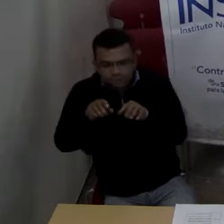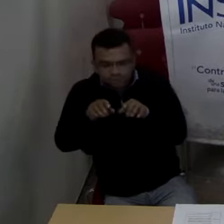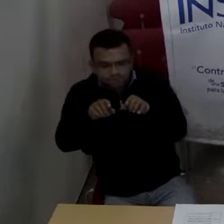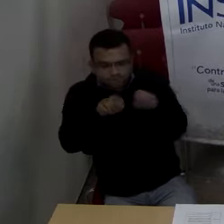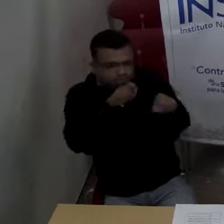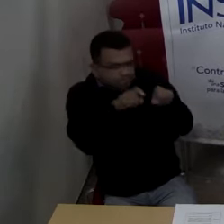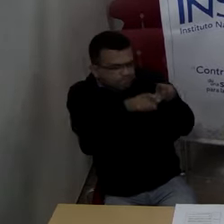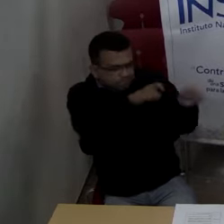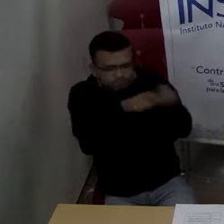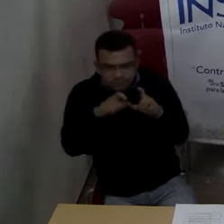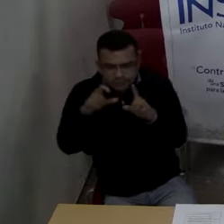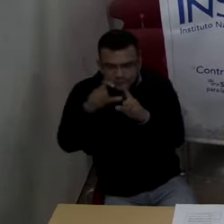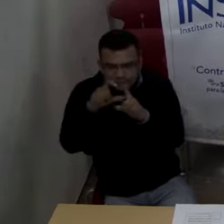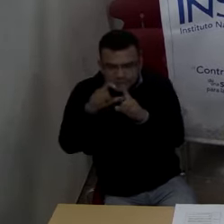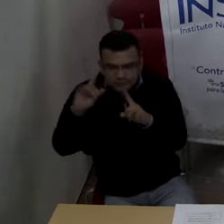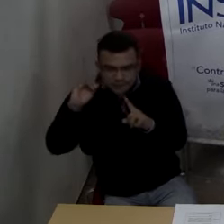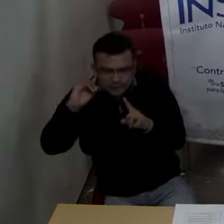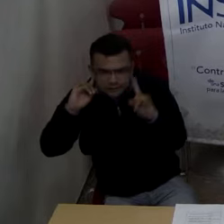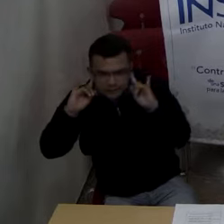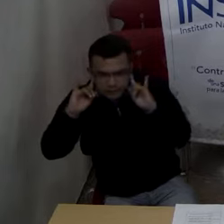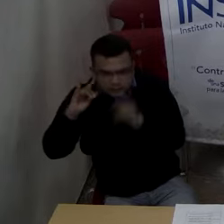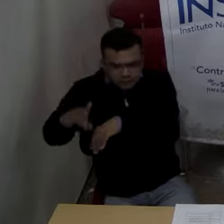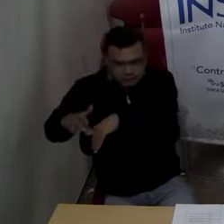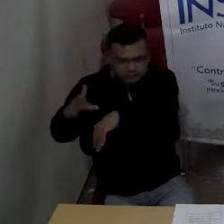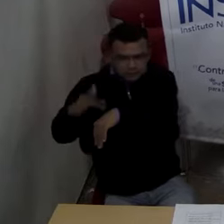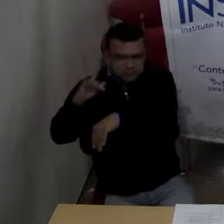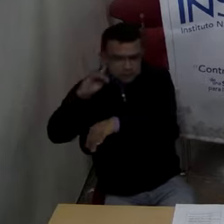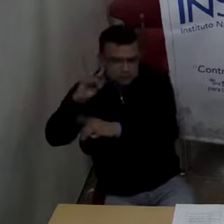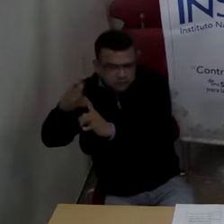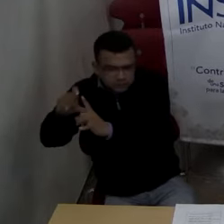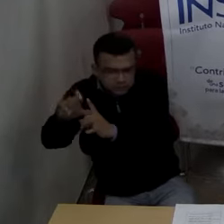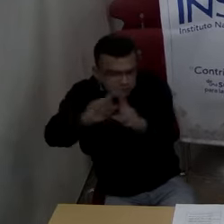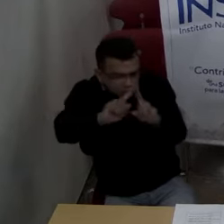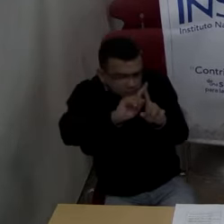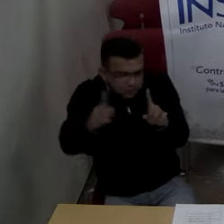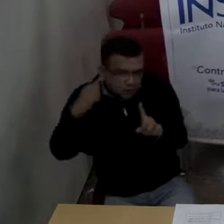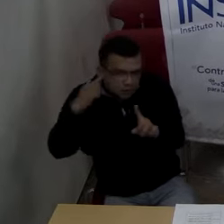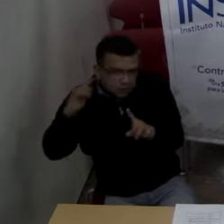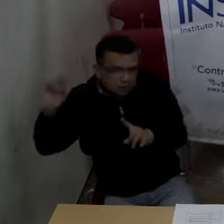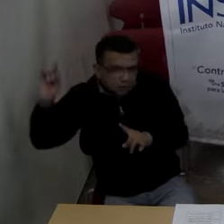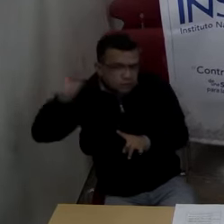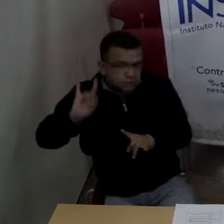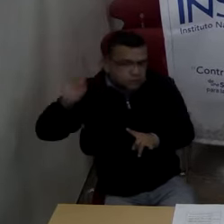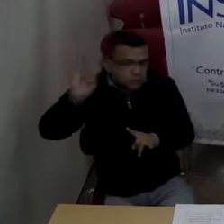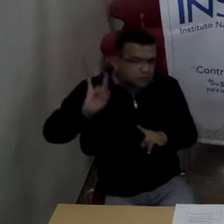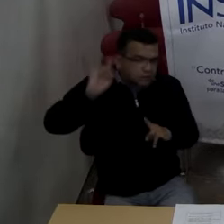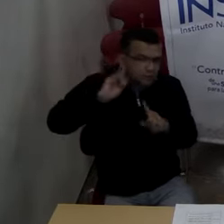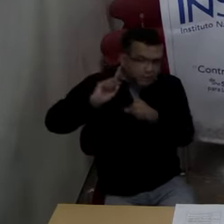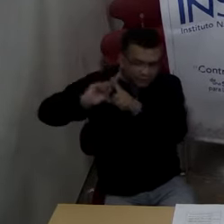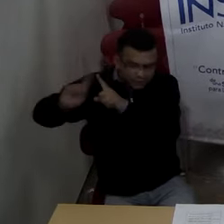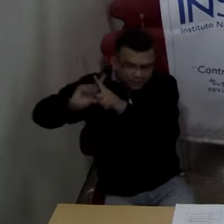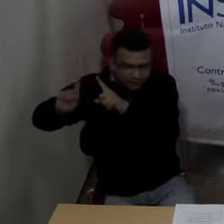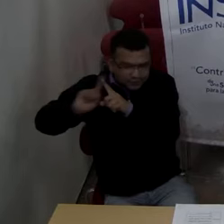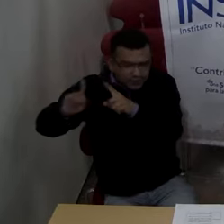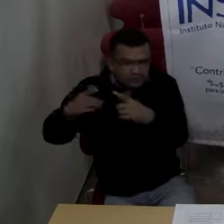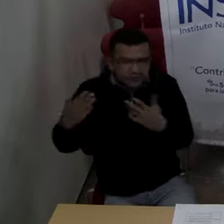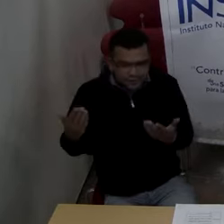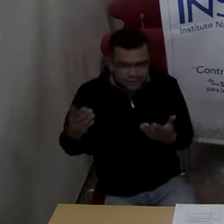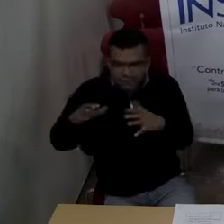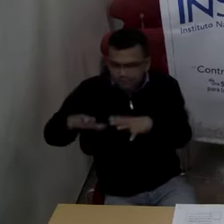memorización de ese estímulo auditivo, la percepción consciente y de